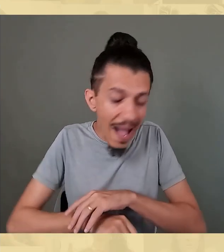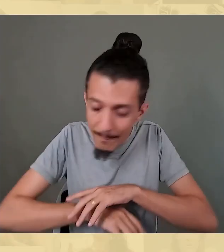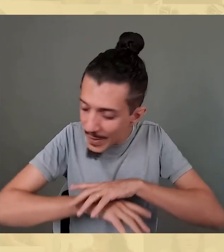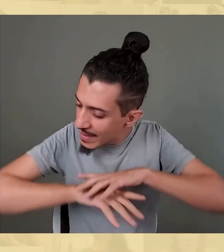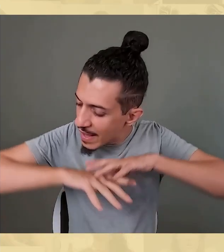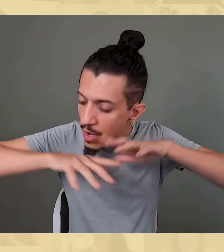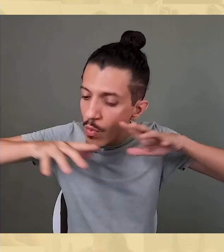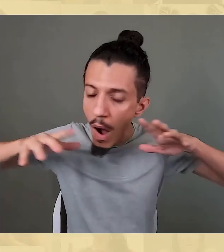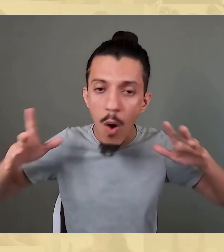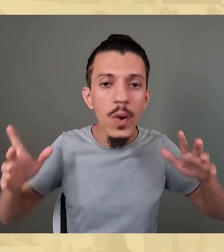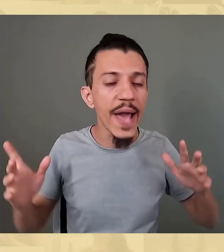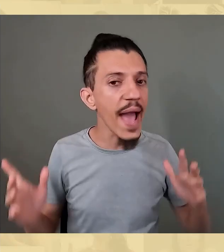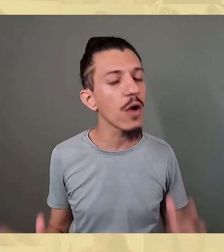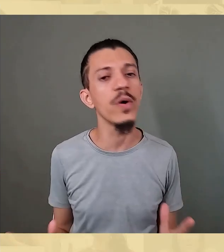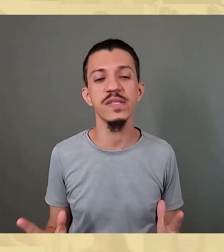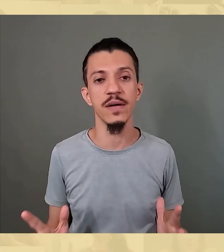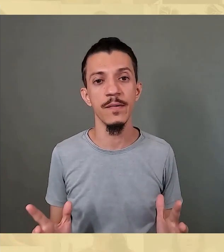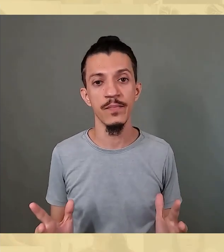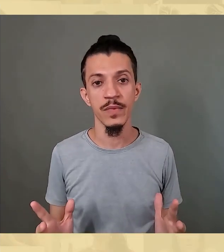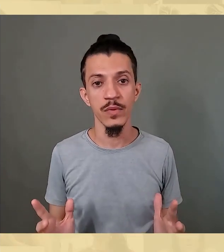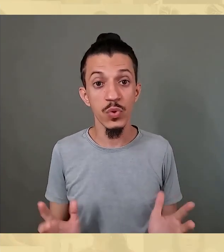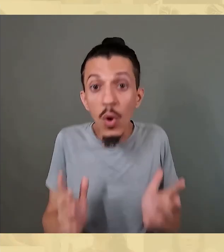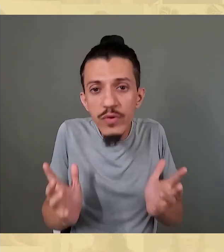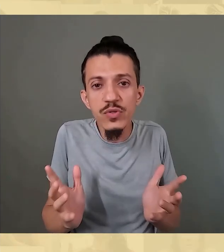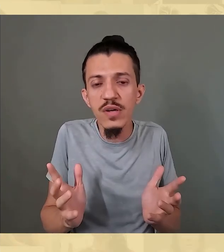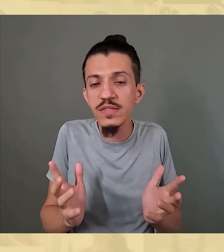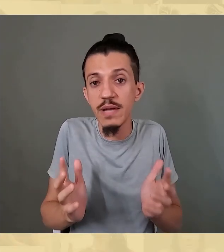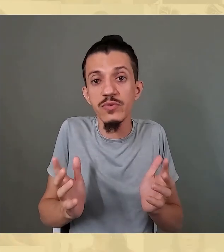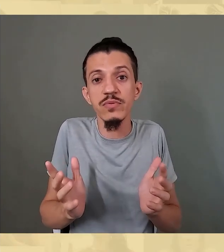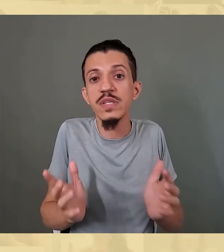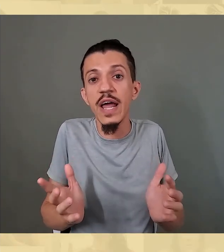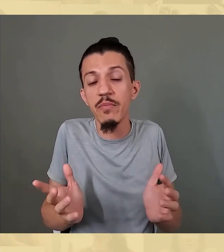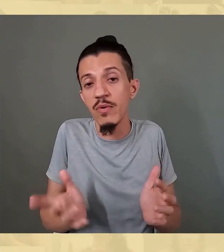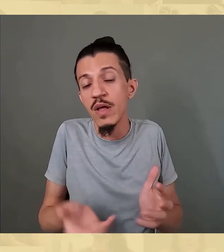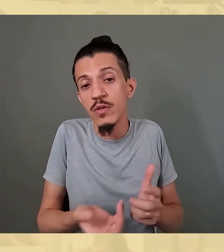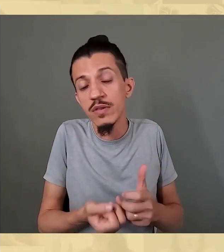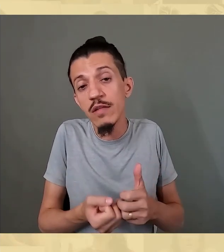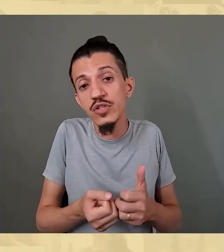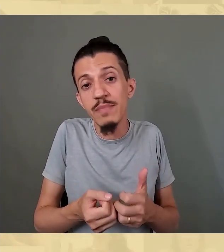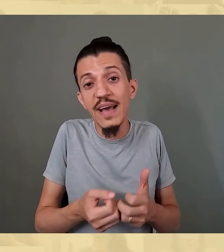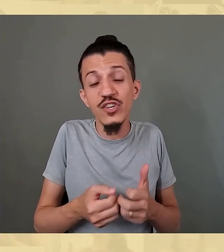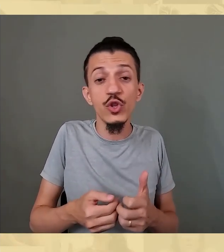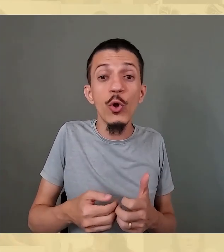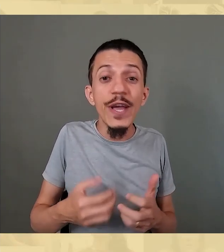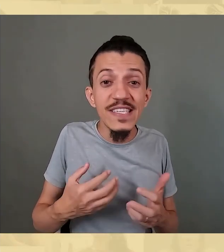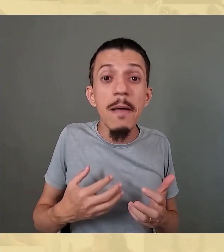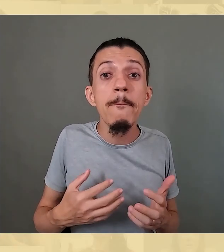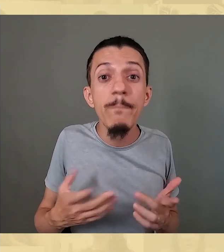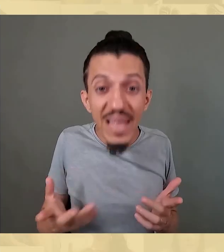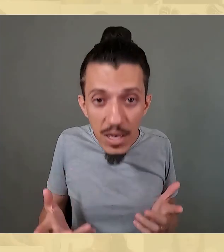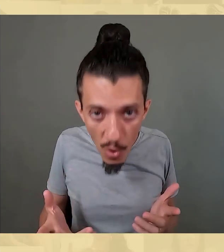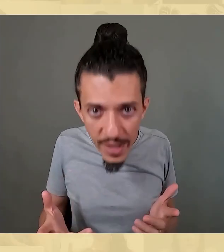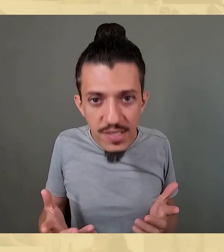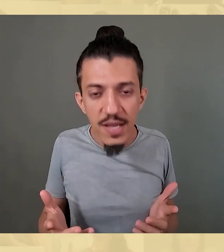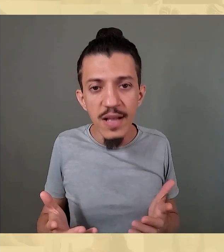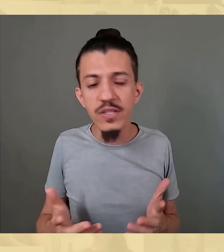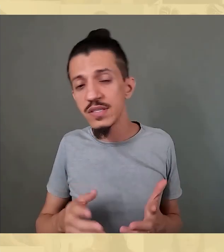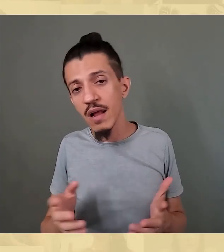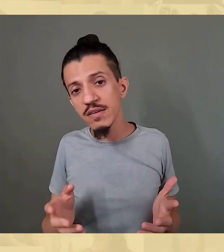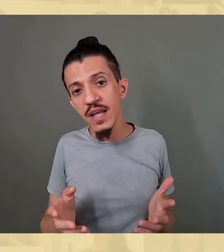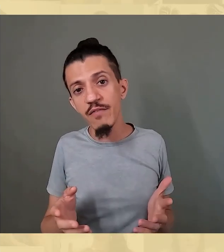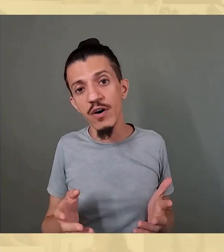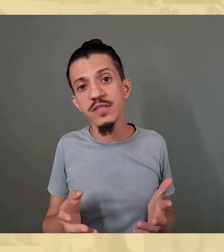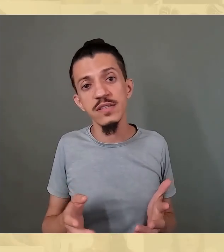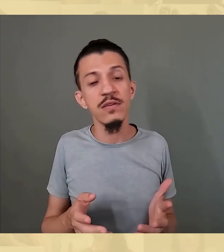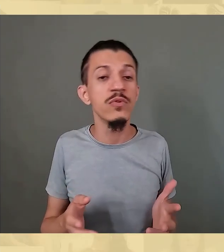de aprender qualquer coisa. Todos nós temos um cérebro dotado de mais de 2 bilhões de